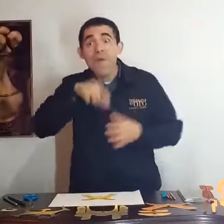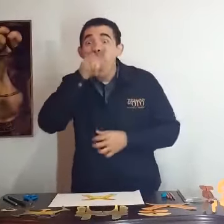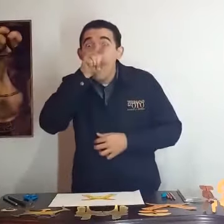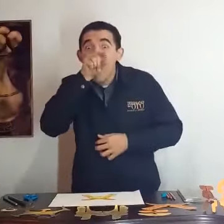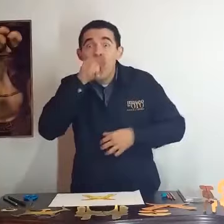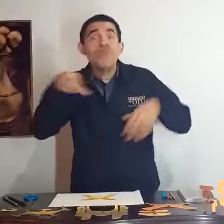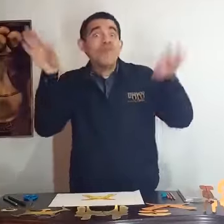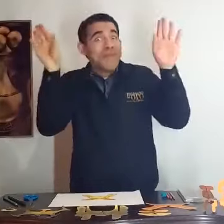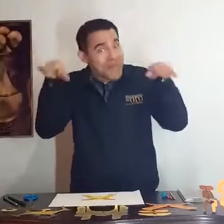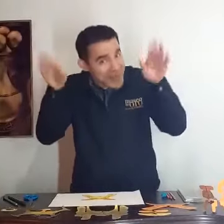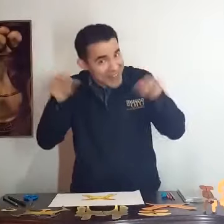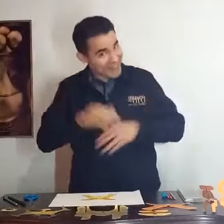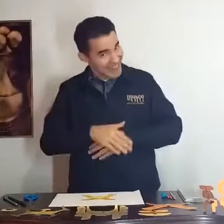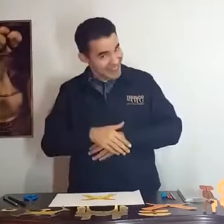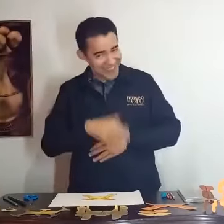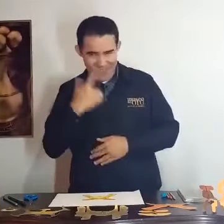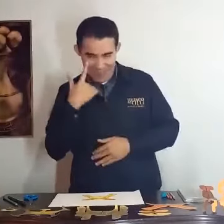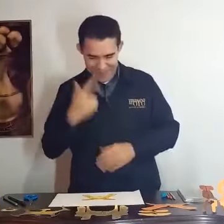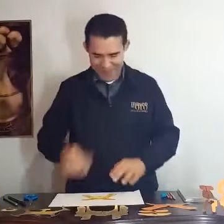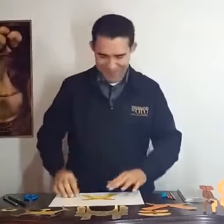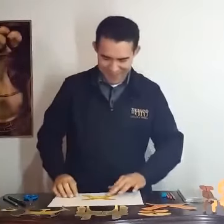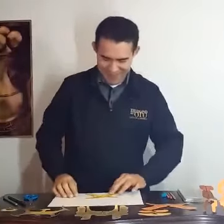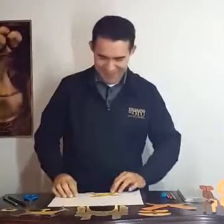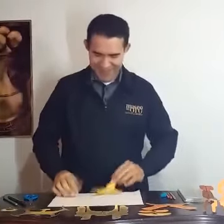¡Claro! Es una nariguera de ave.